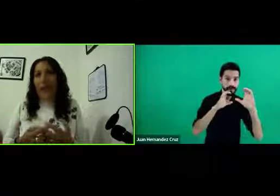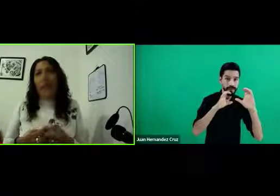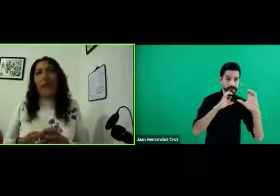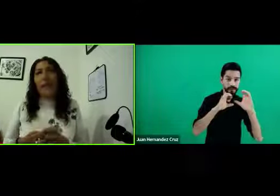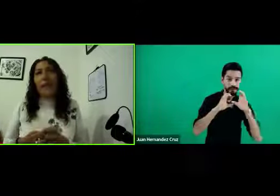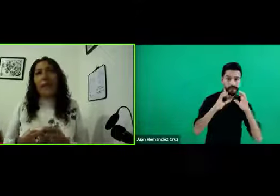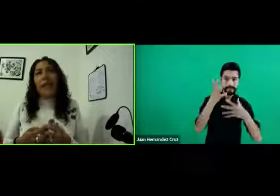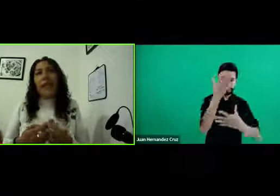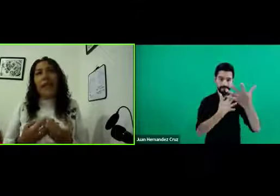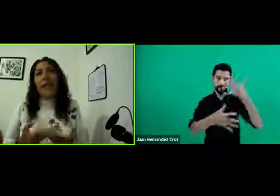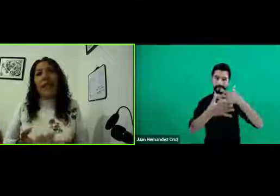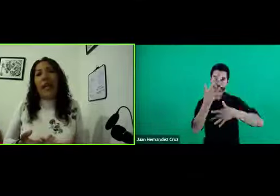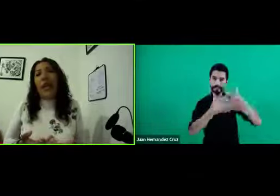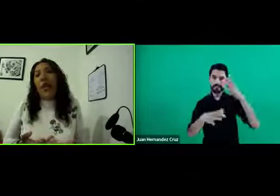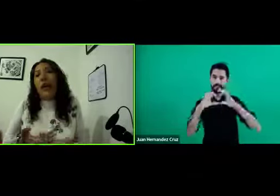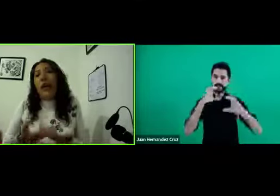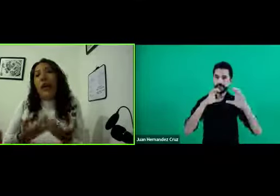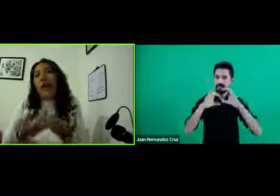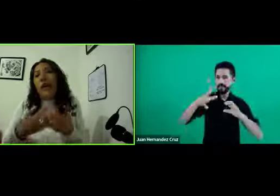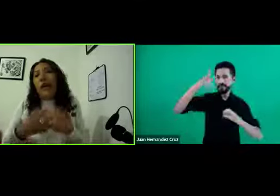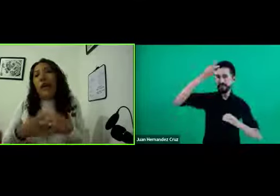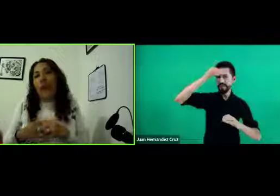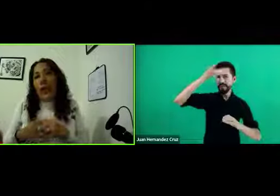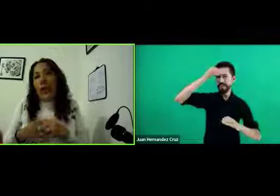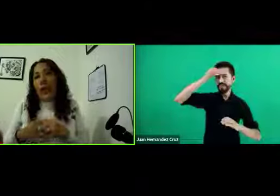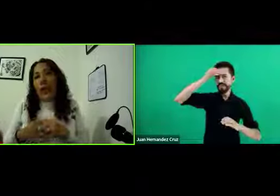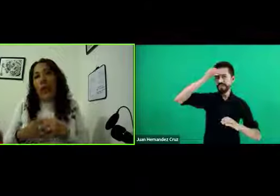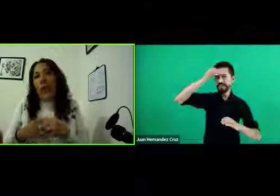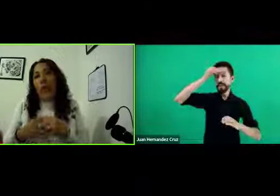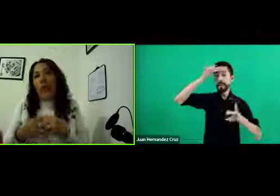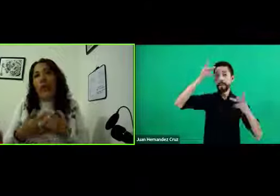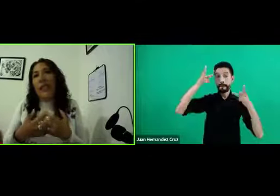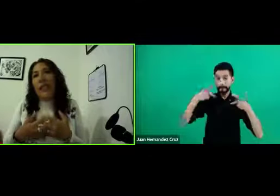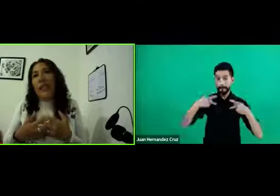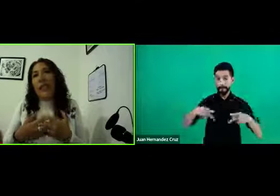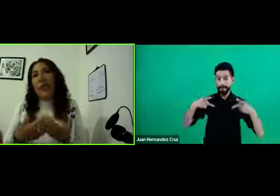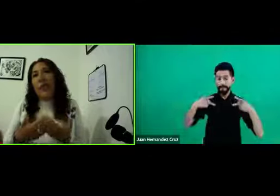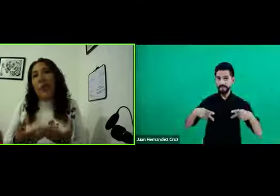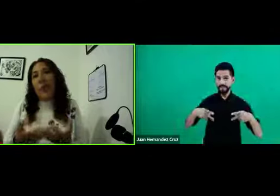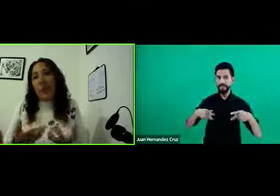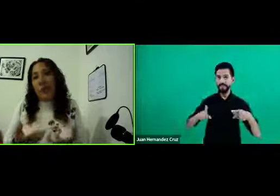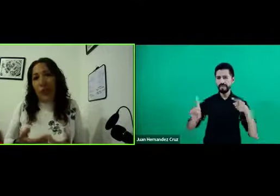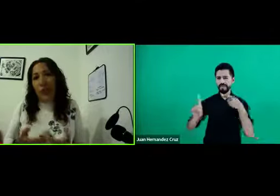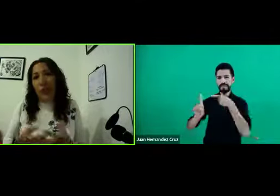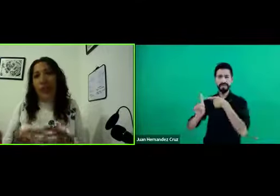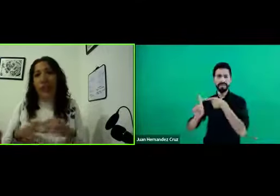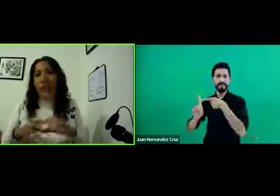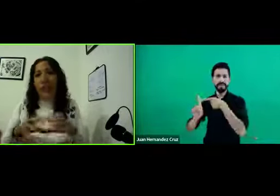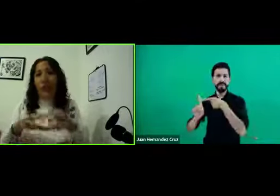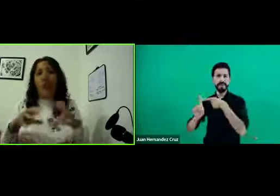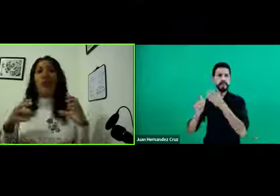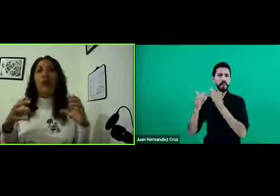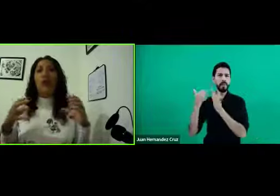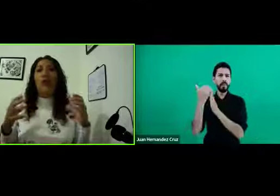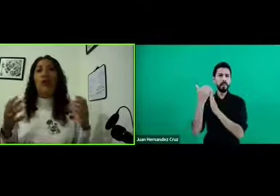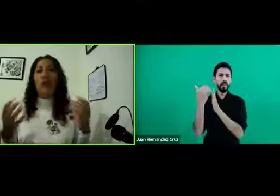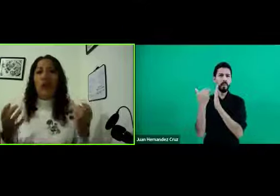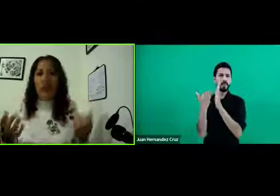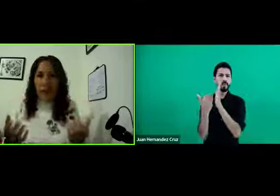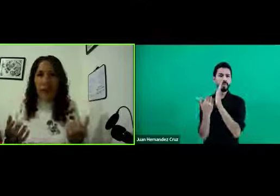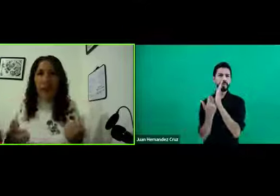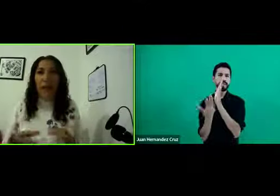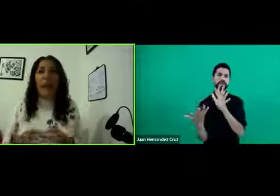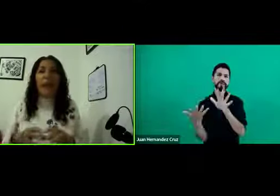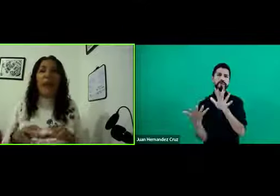de señas, ¿qué tanto una persona puede entrar en un proceso de integración con